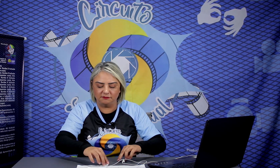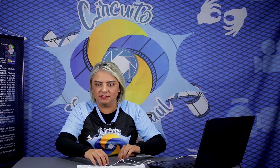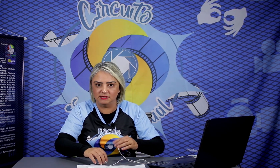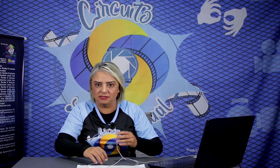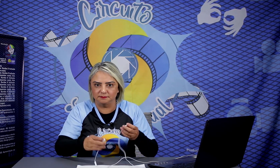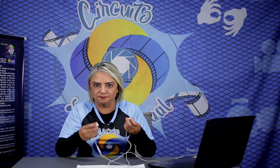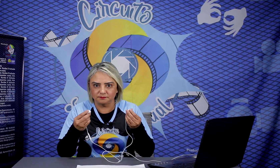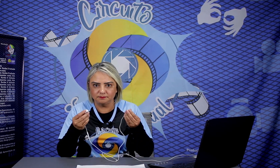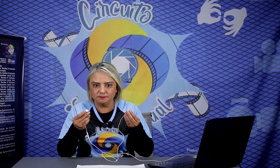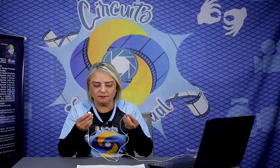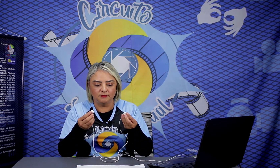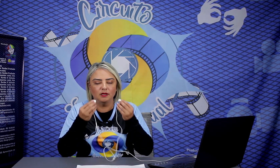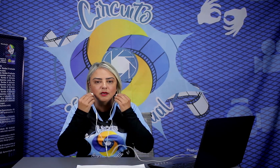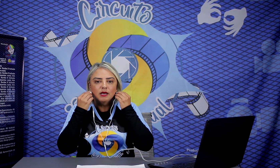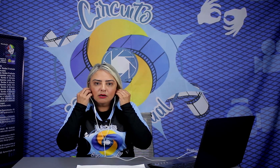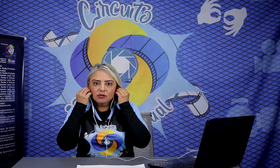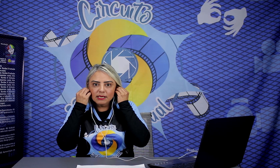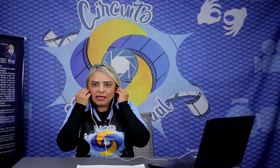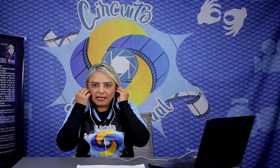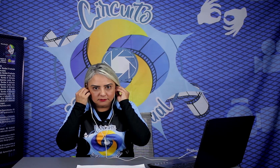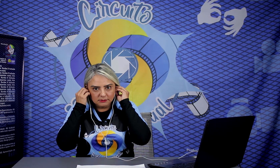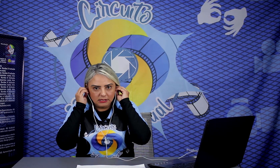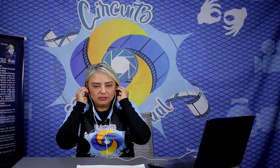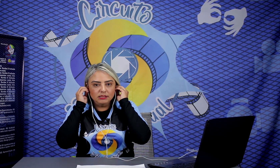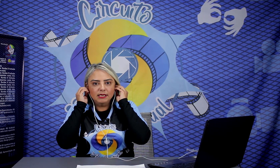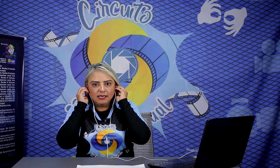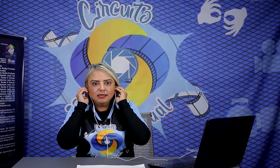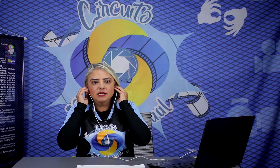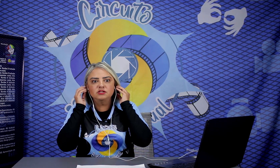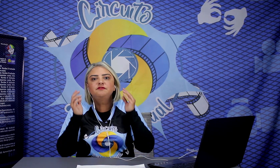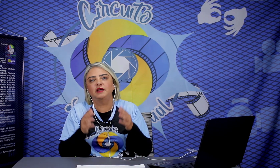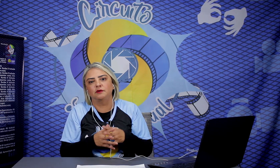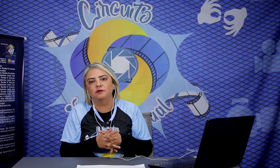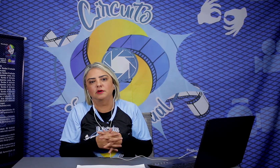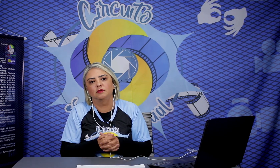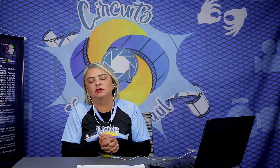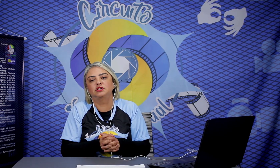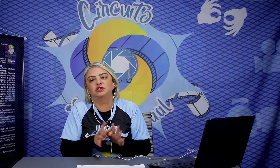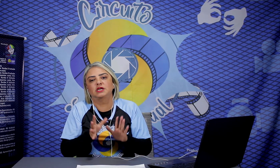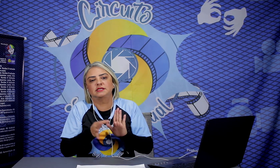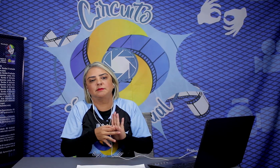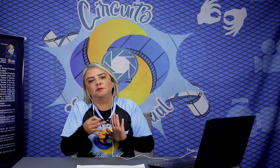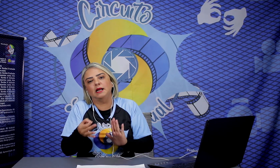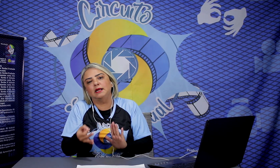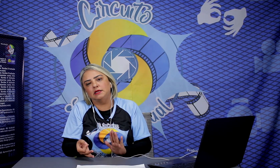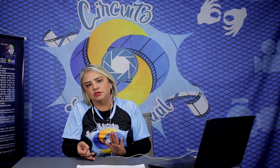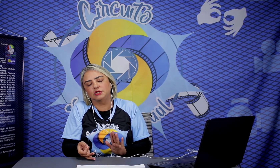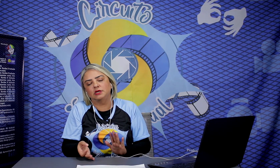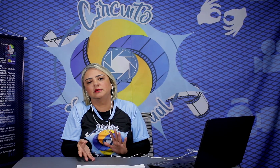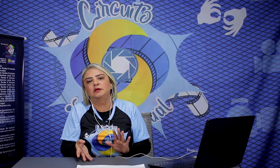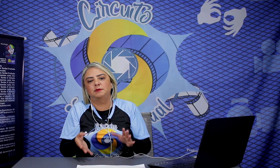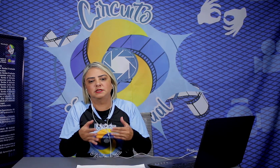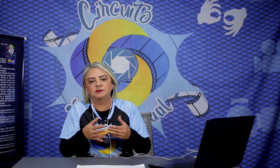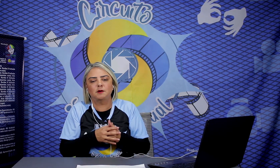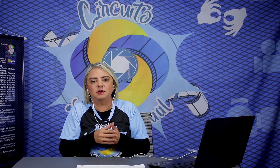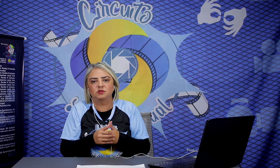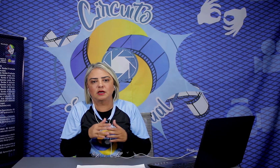fazer. Agora, claro, ninguém é de ferro. Quando a gente recebe uma crítica, principalmente